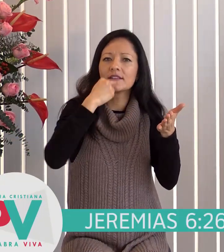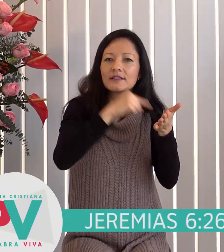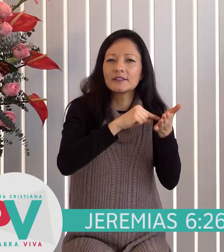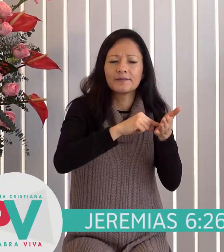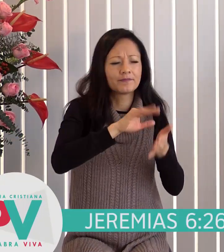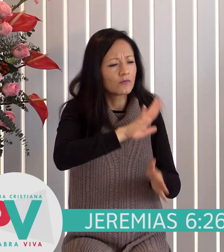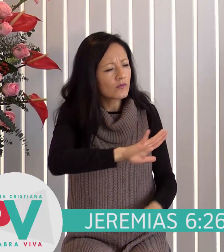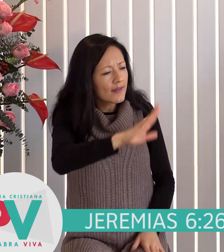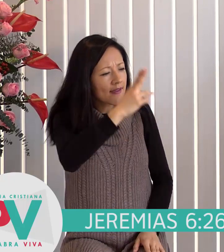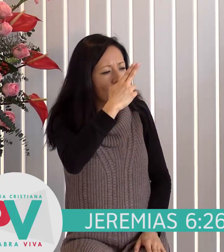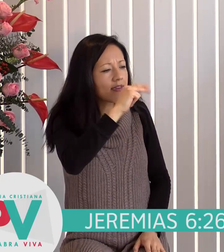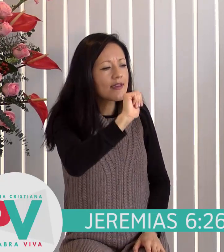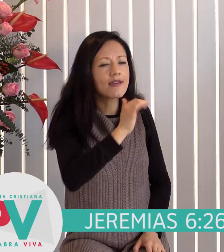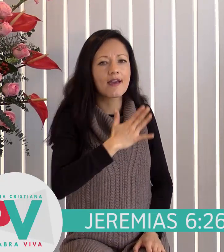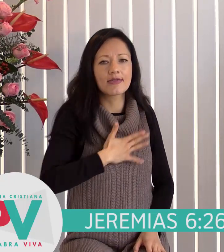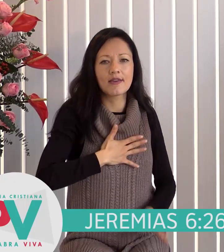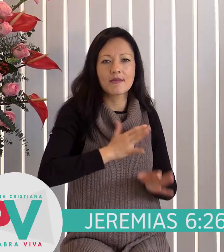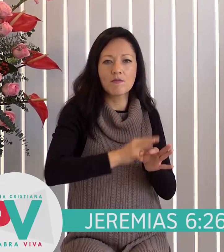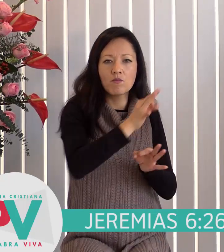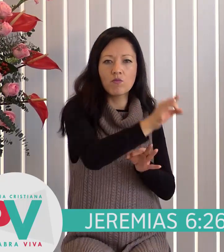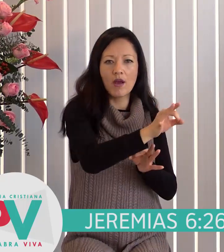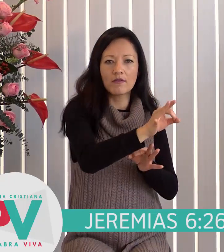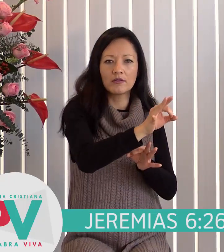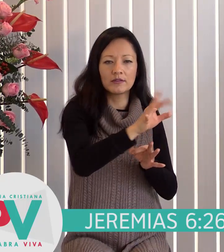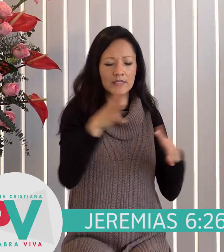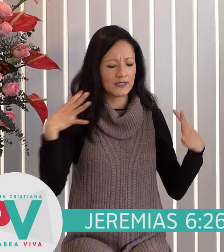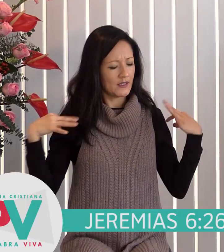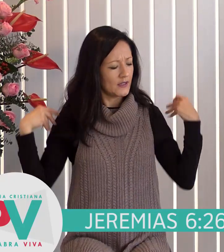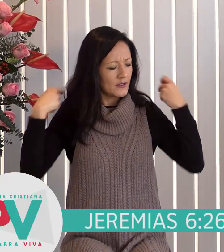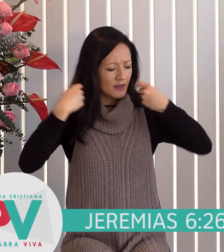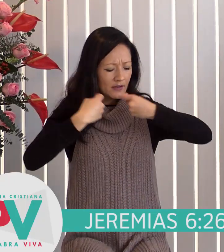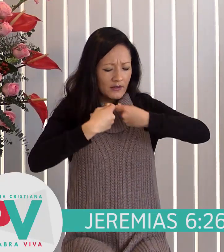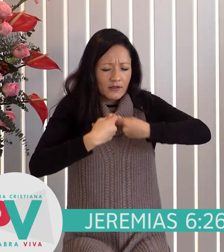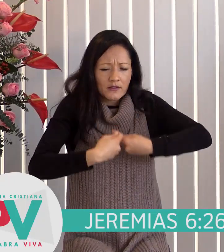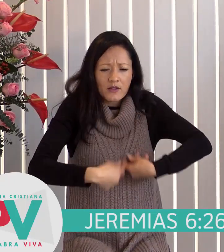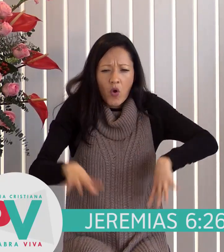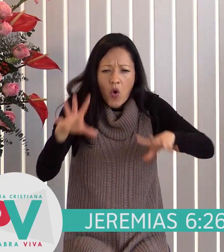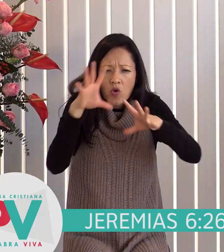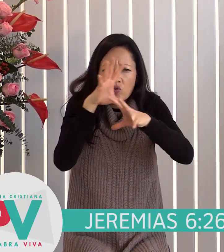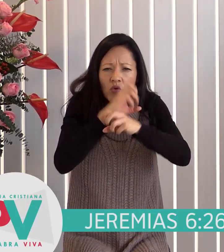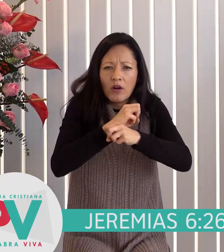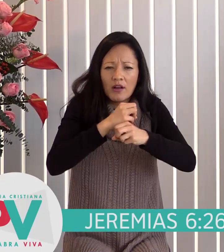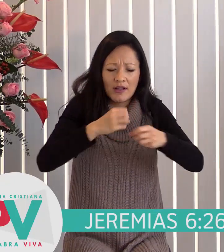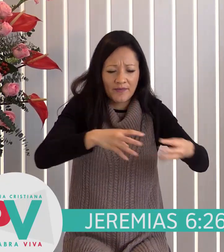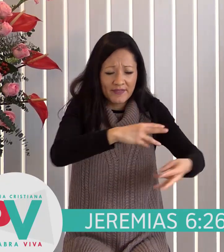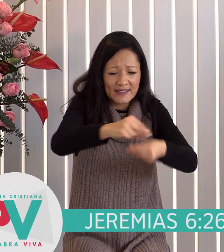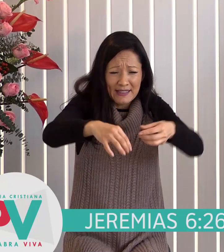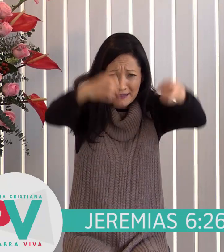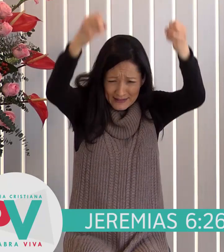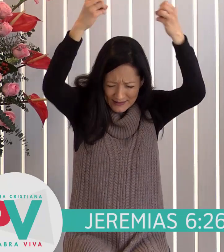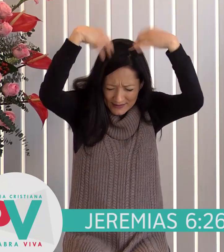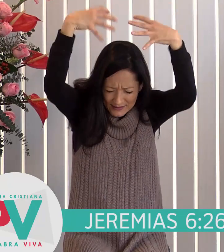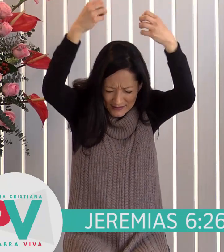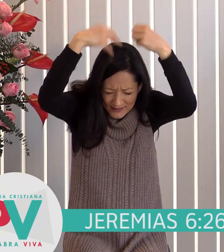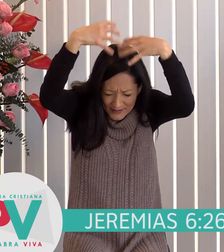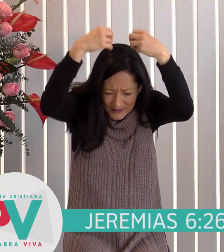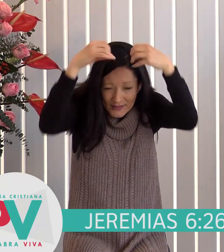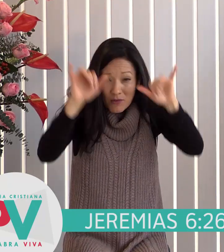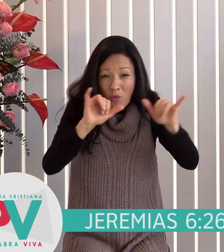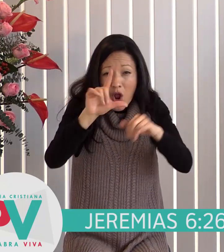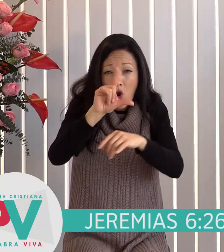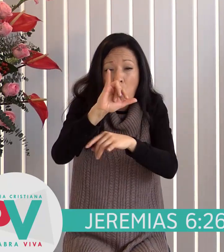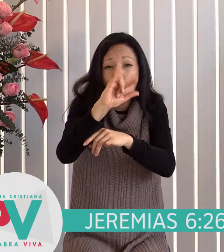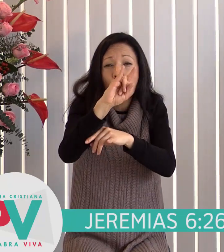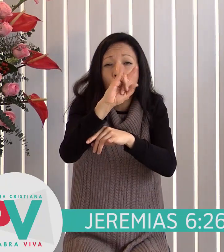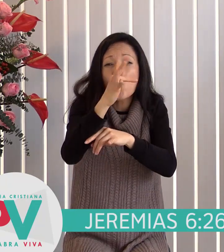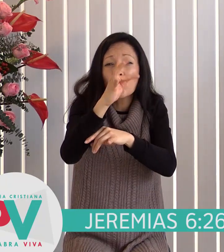mi pueblo, cíñete de cilicio y revuélcate en ceniza. Ponte luto como el hijo